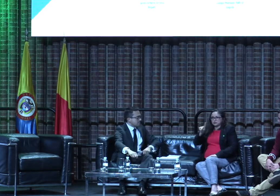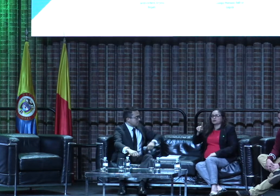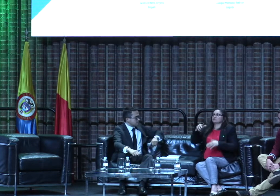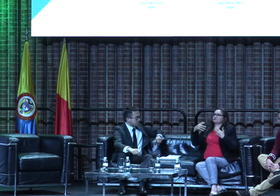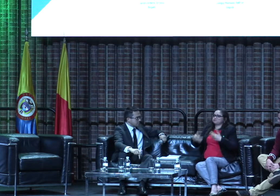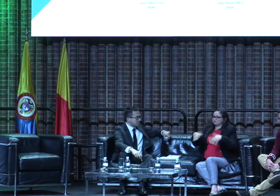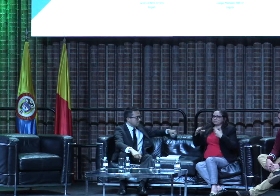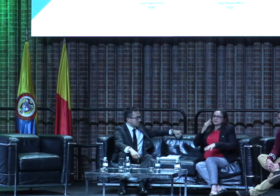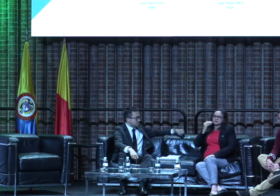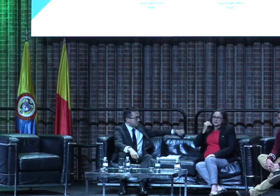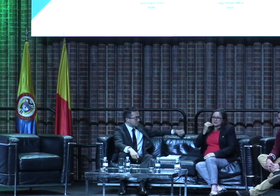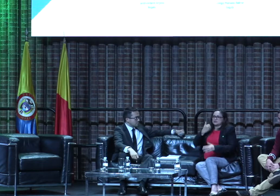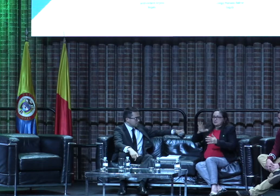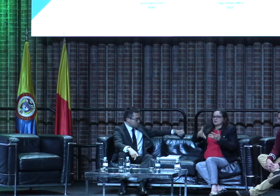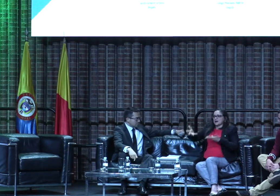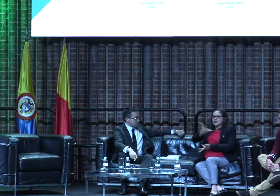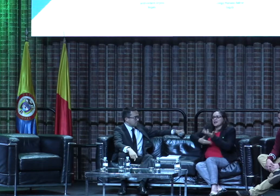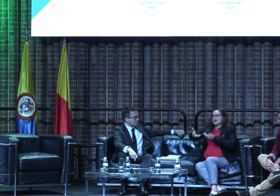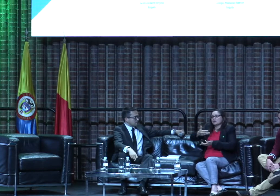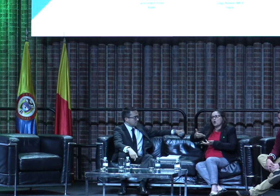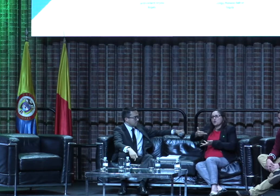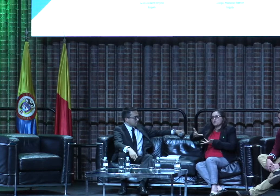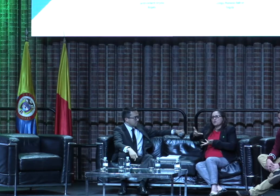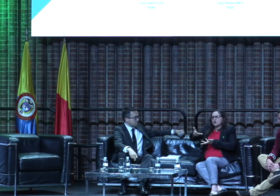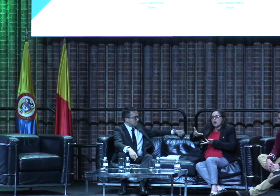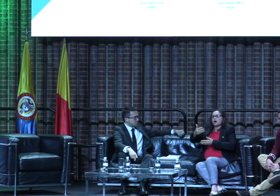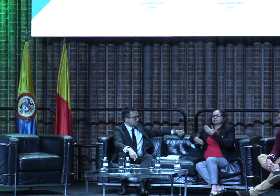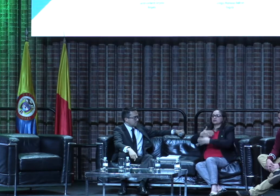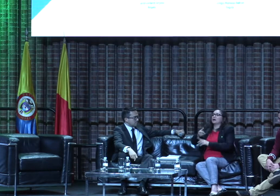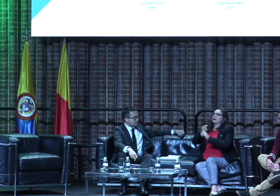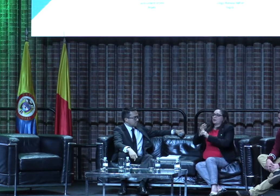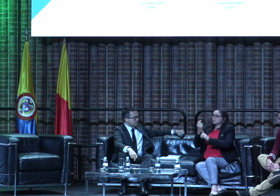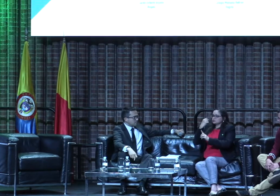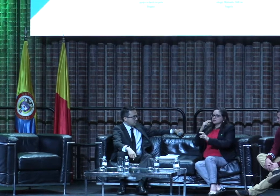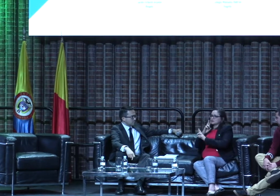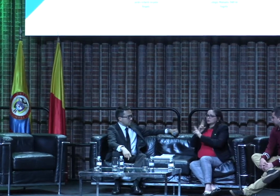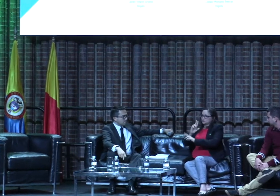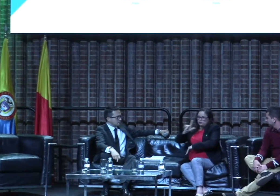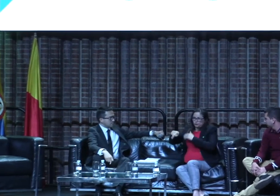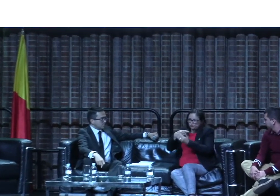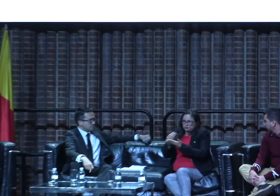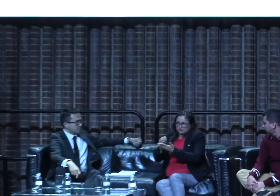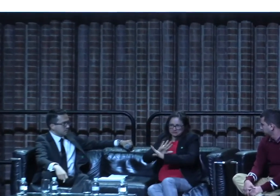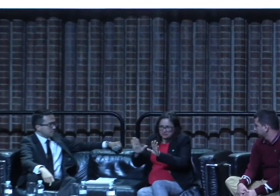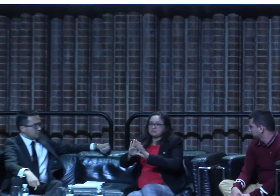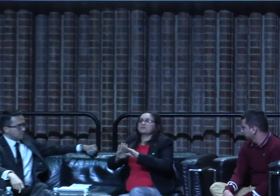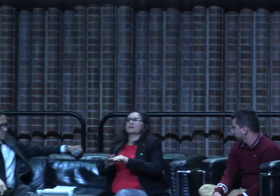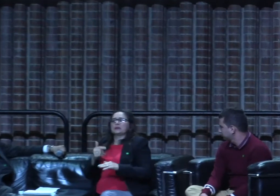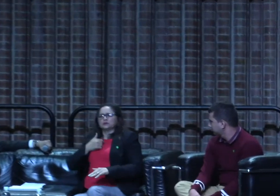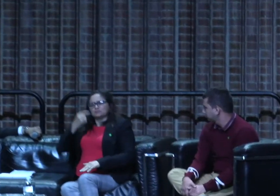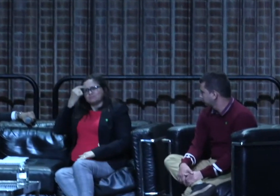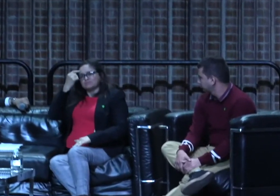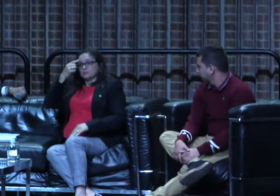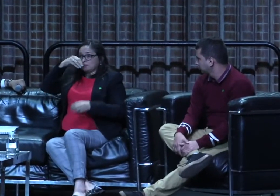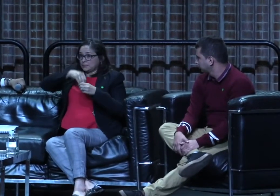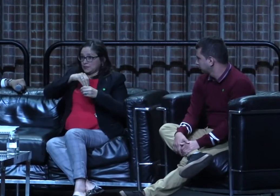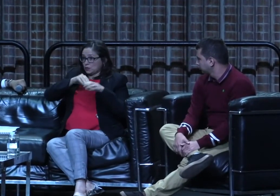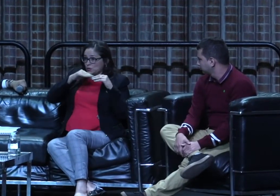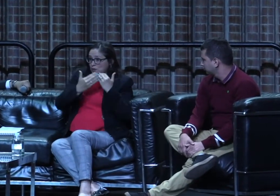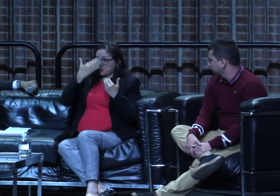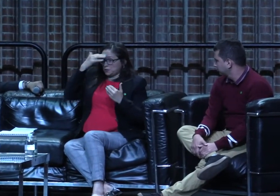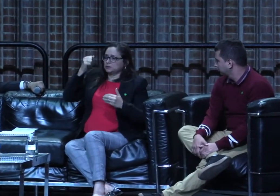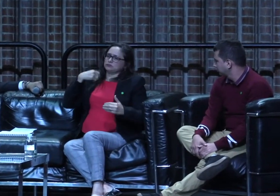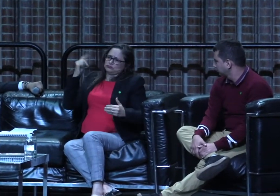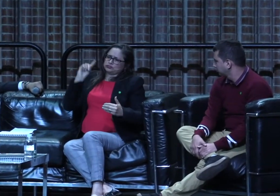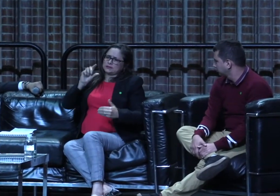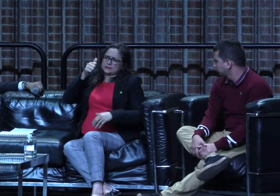sido una gran ayuda. También desde el decreto 1421 se ha podido también hablar desde